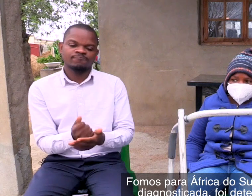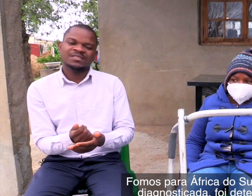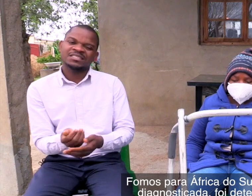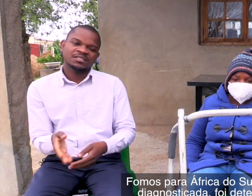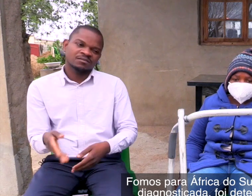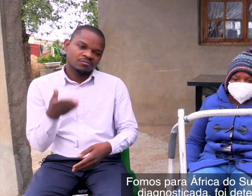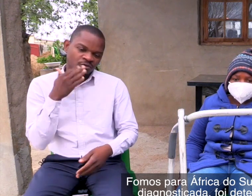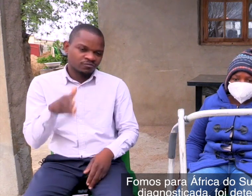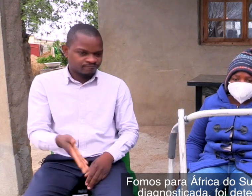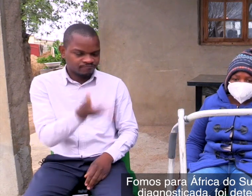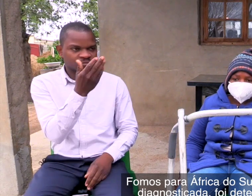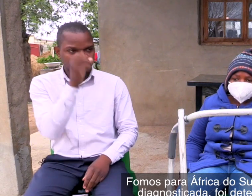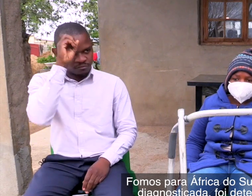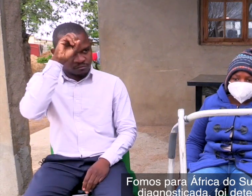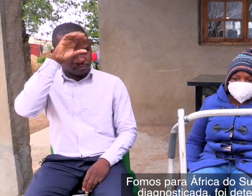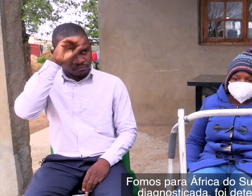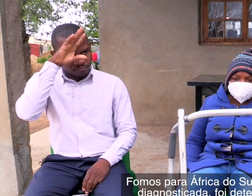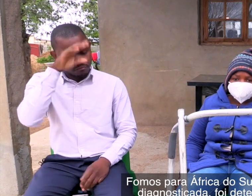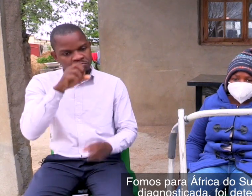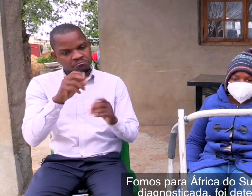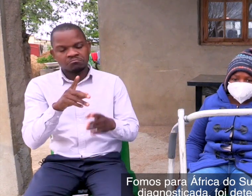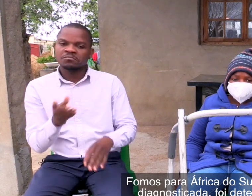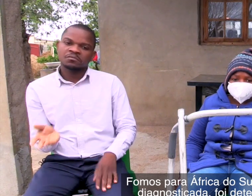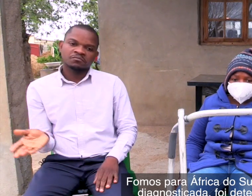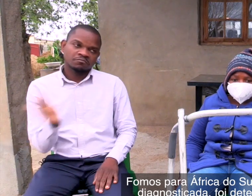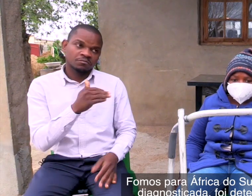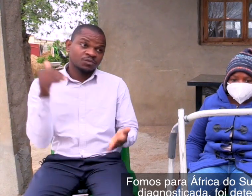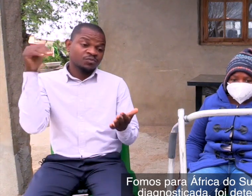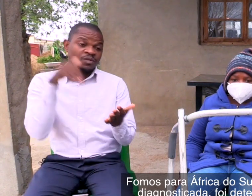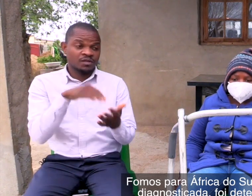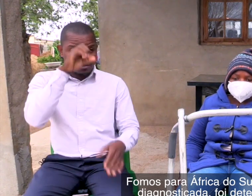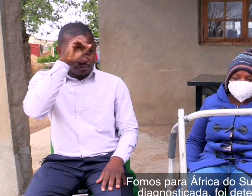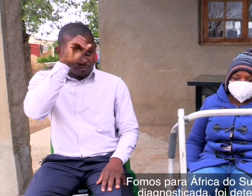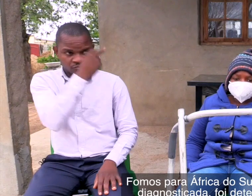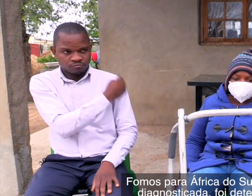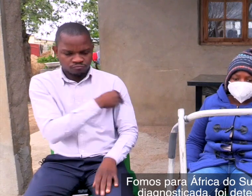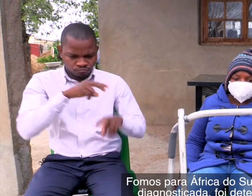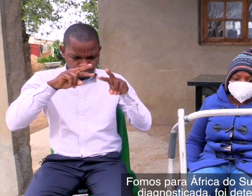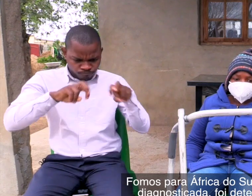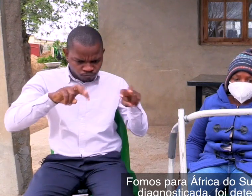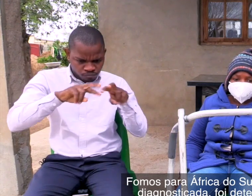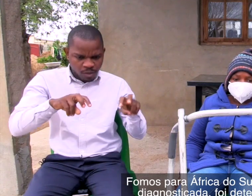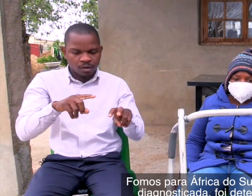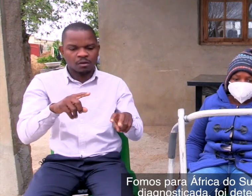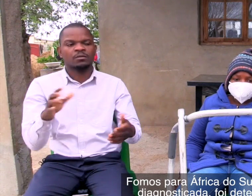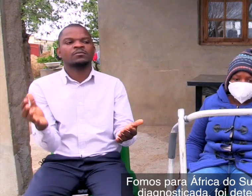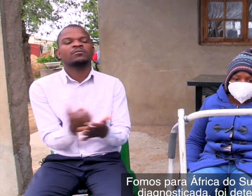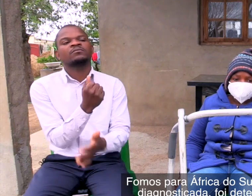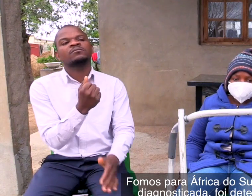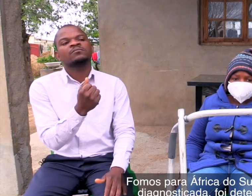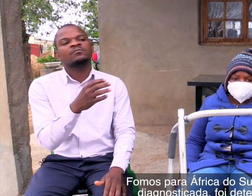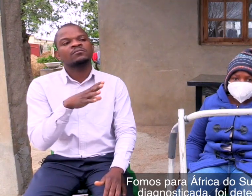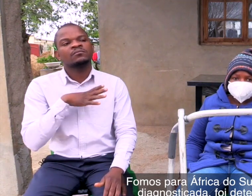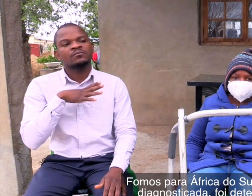Fomos para a África do Sul. Quando entrávamos na máquina, foi a ditada do que tinha o problema